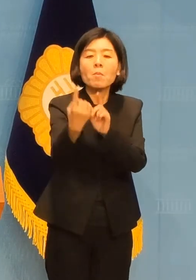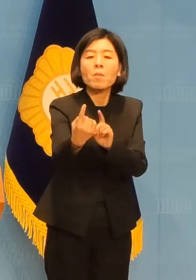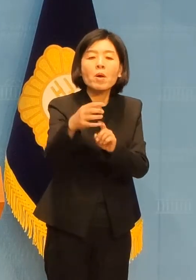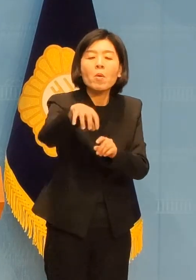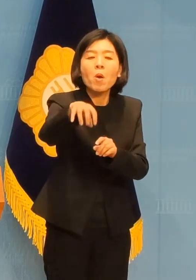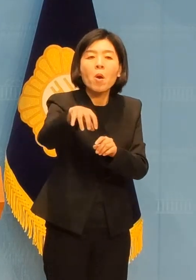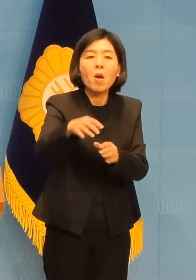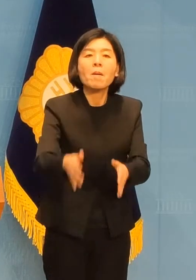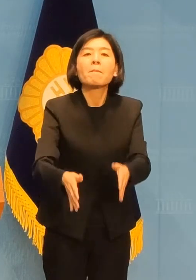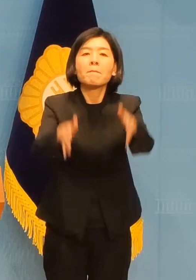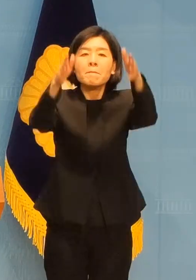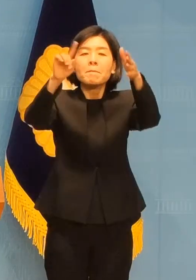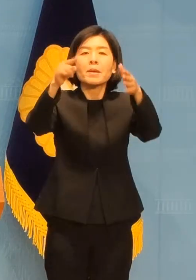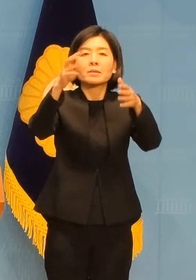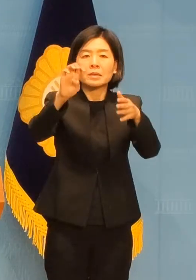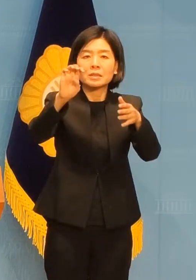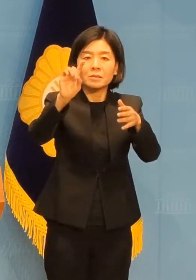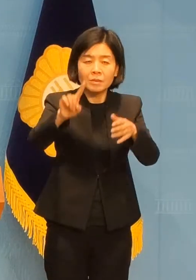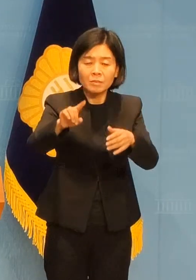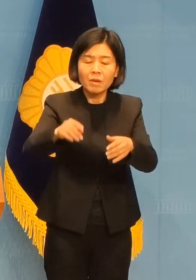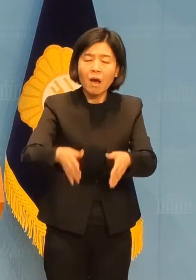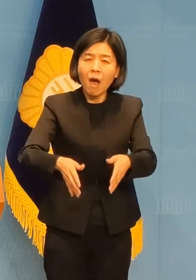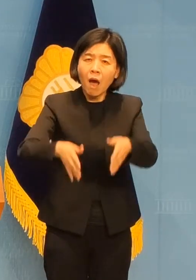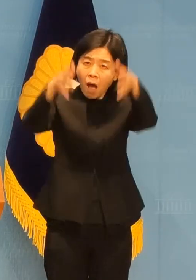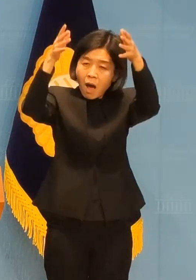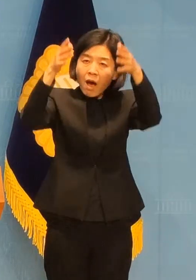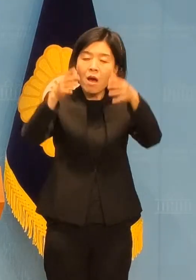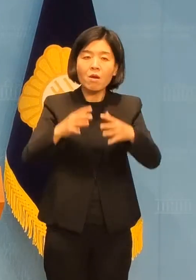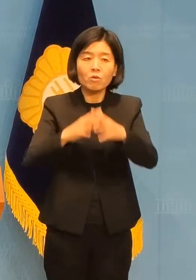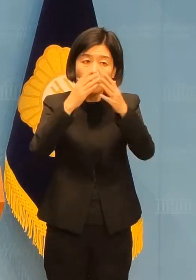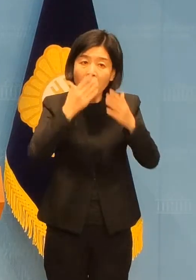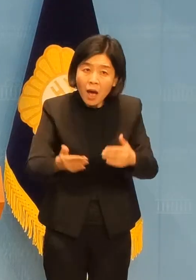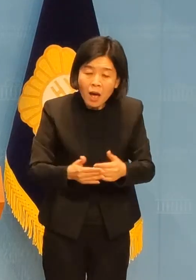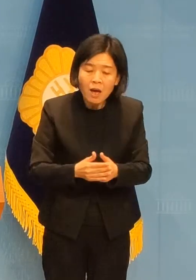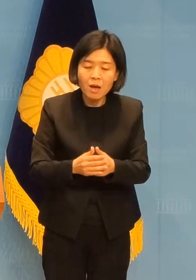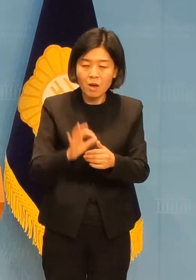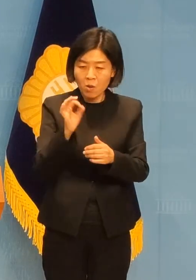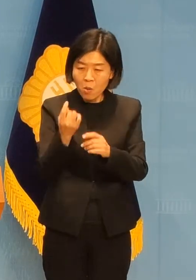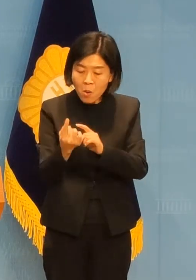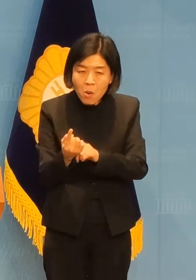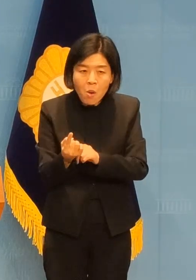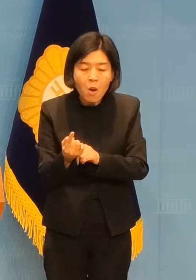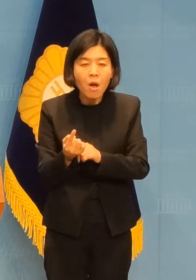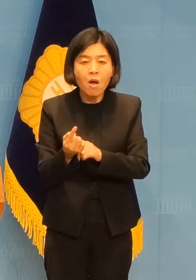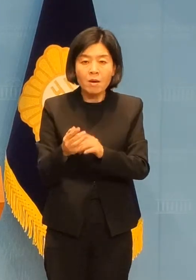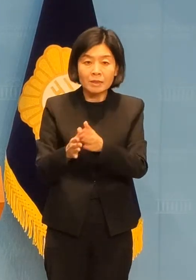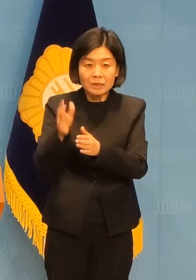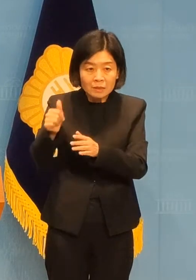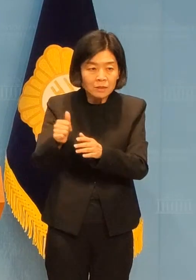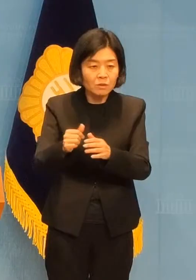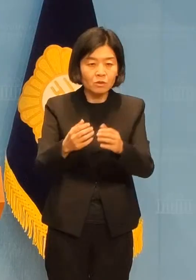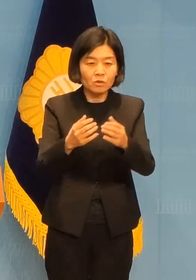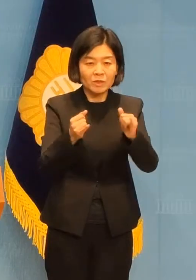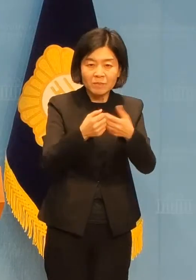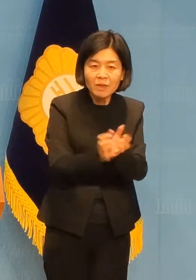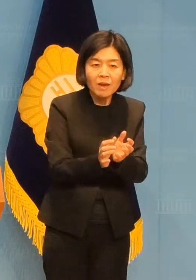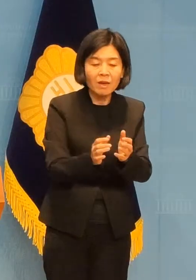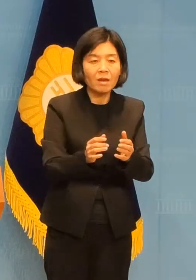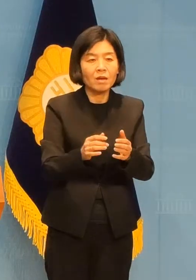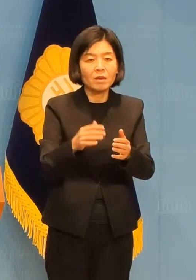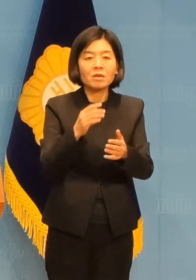초고층 건물이 가능해졌다. 이를 위해 오 시장을 비롯한 국민의힘 서울시의원들은 조례까지